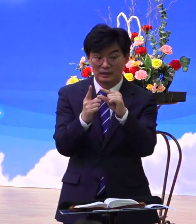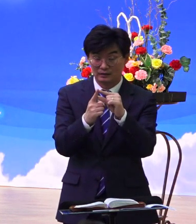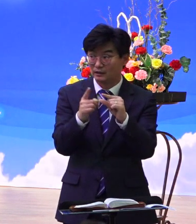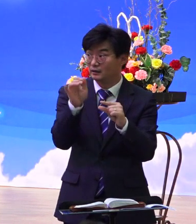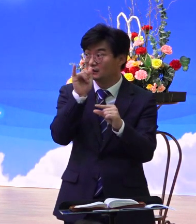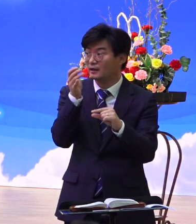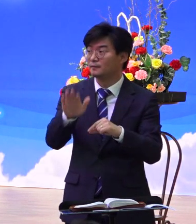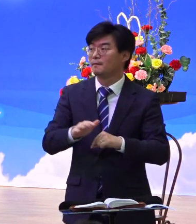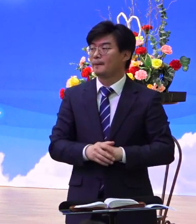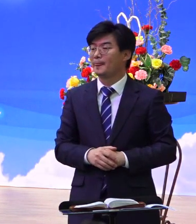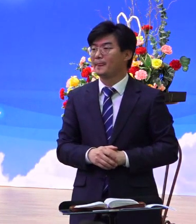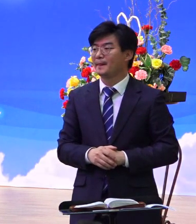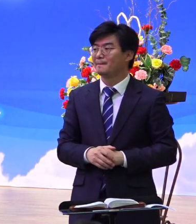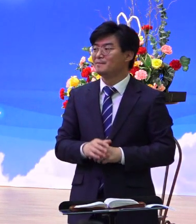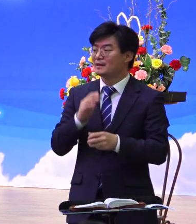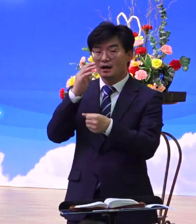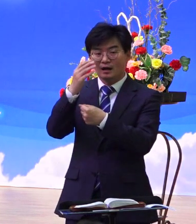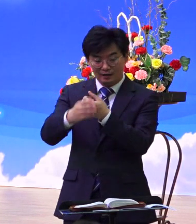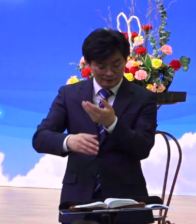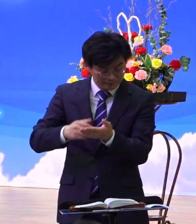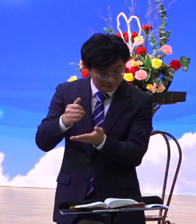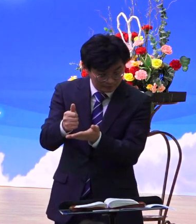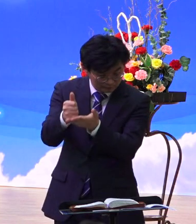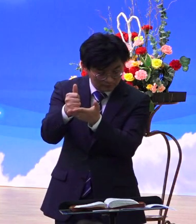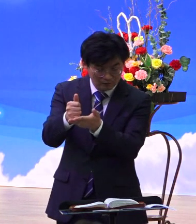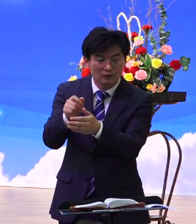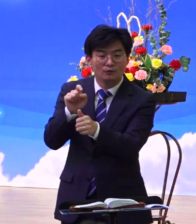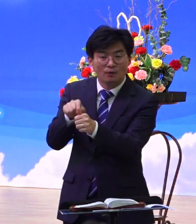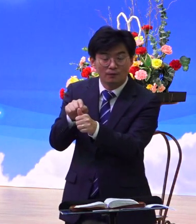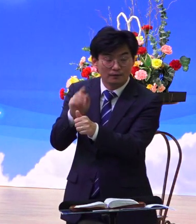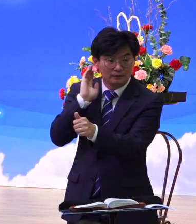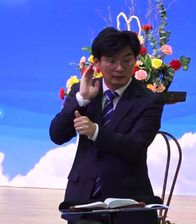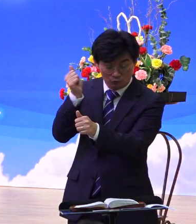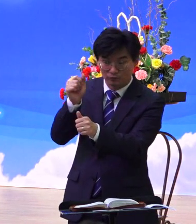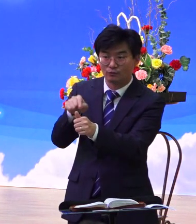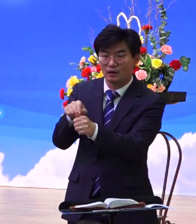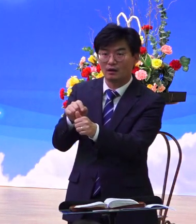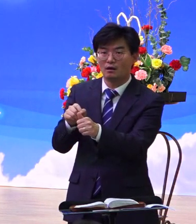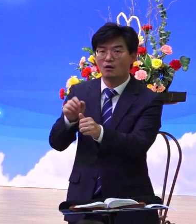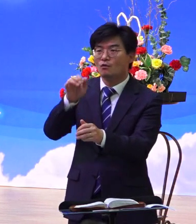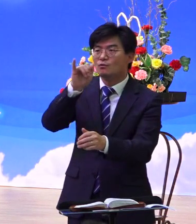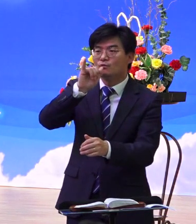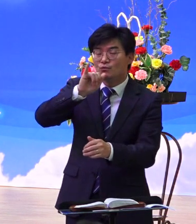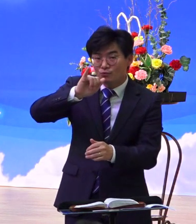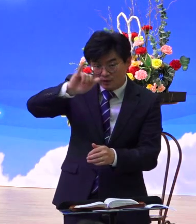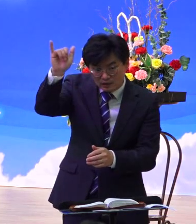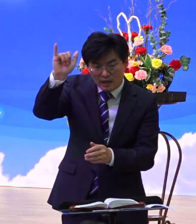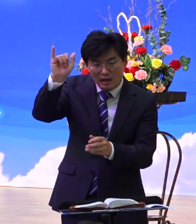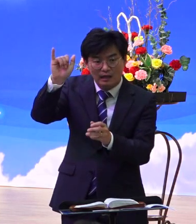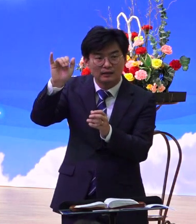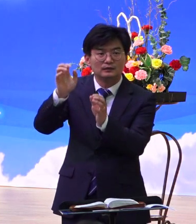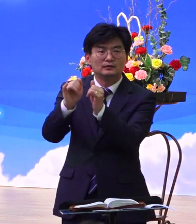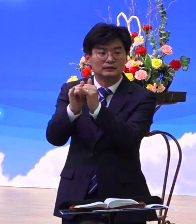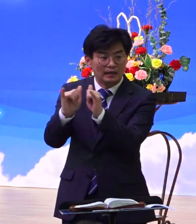이렇게 기록되어 있습니다. 하나님께서는 링컨에게 위대한 사람이 될